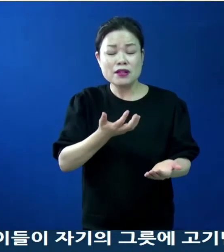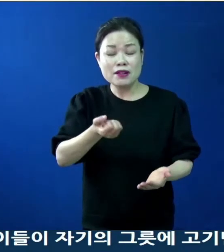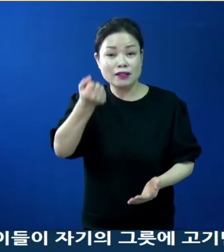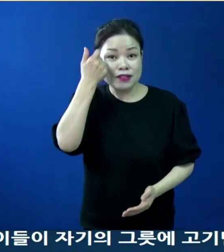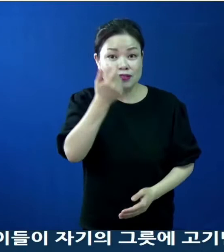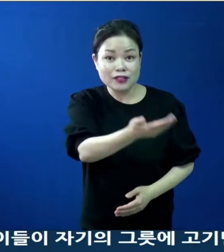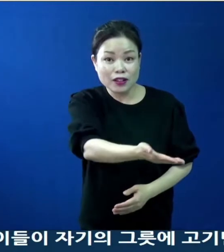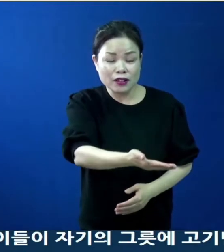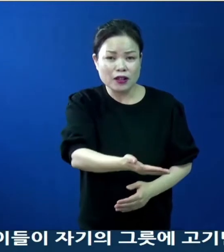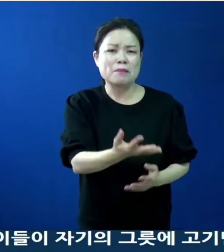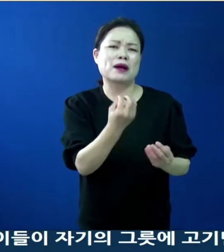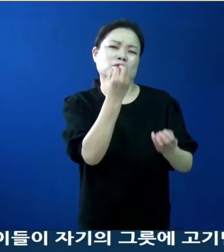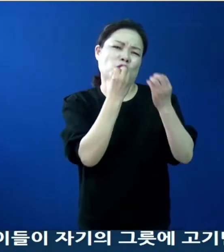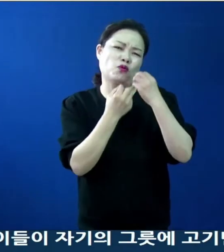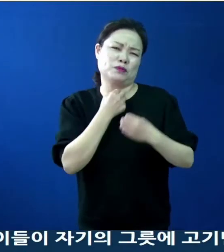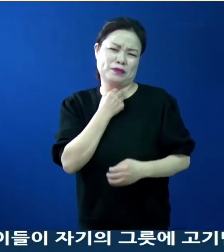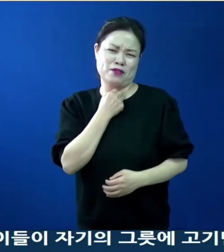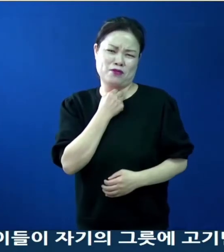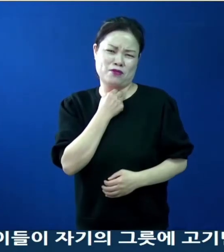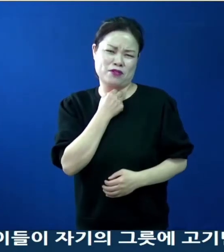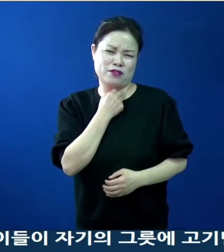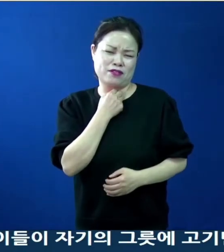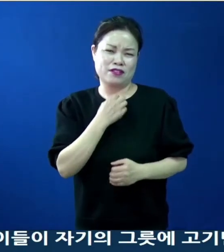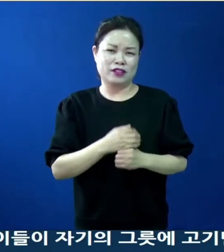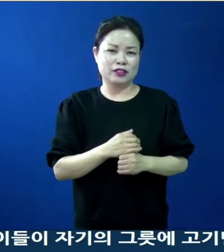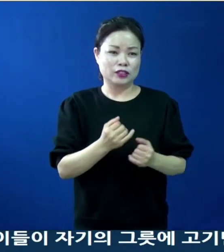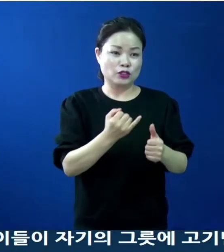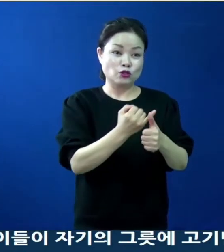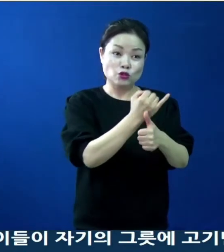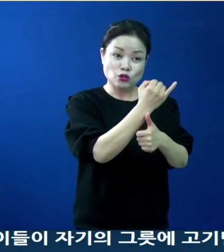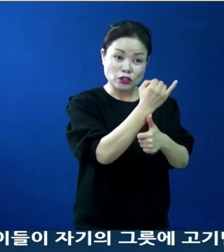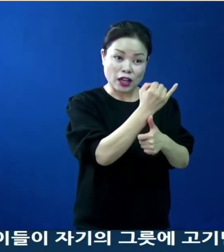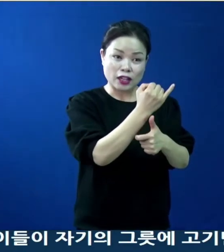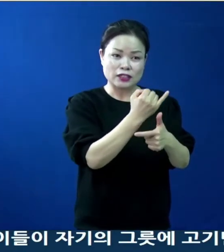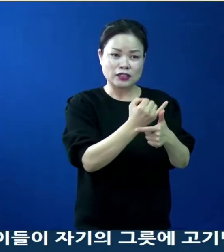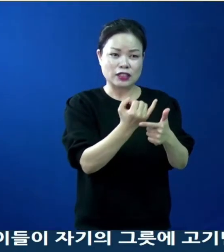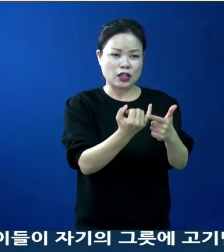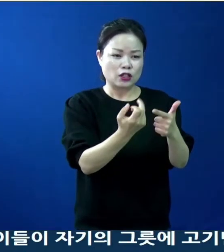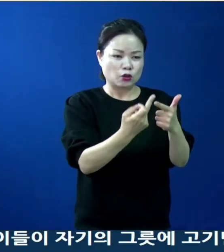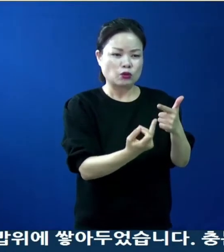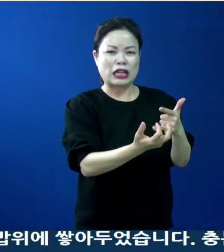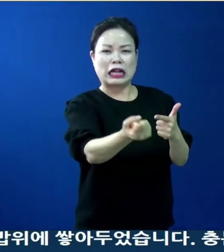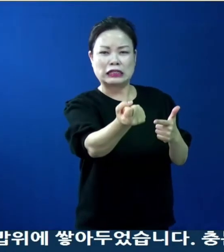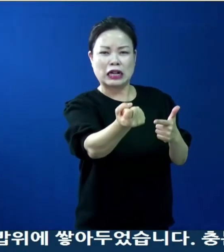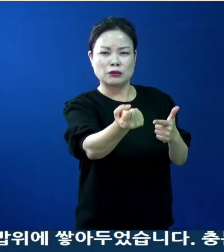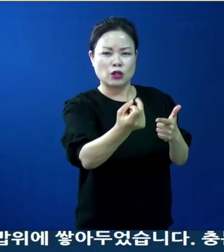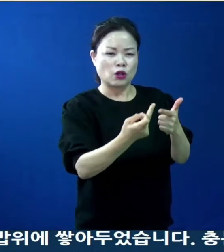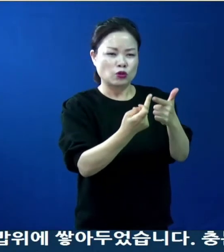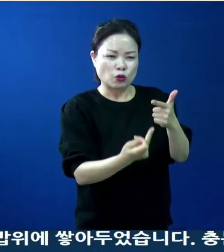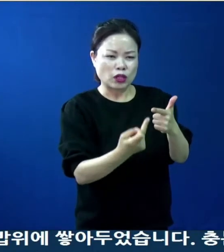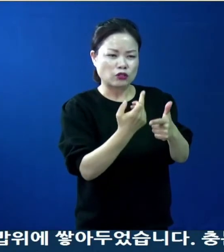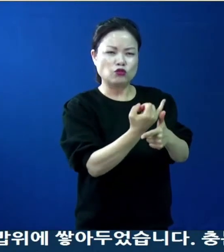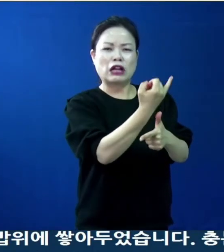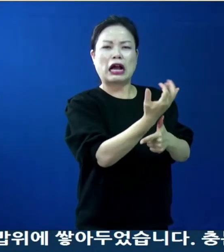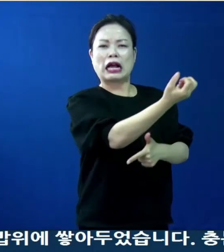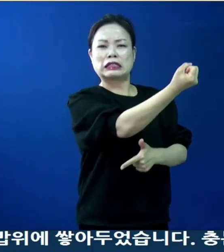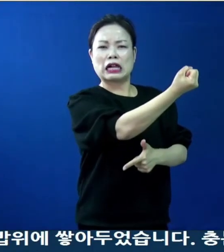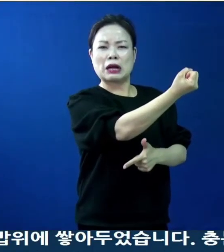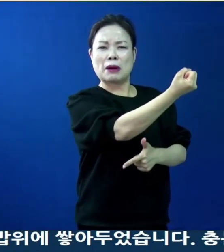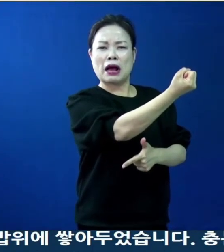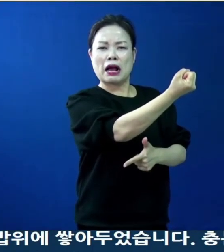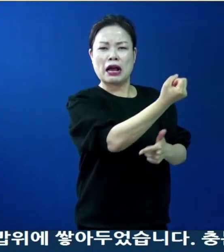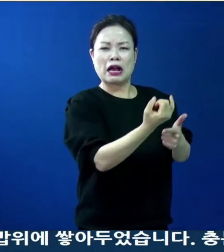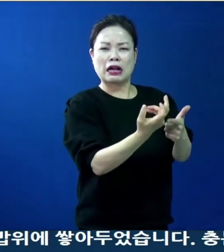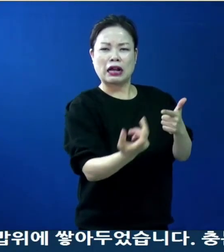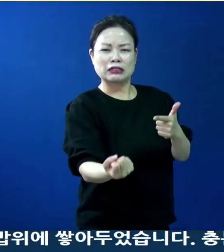그랬더니 많이 먹을 거라고. 누나는 동생이 가져갈까봐, 또 동생은 누나가